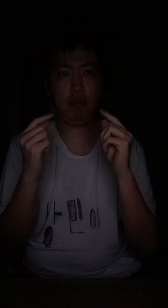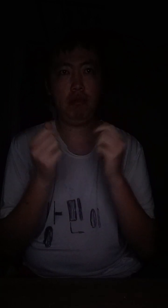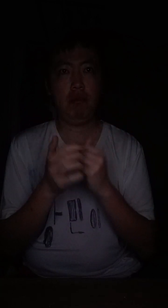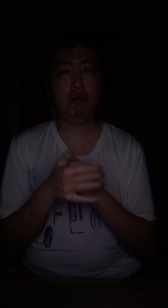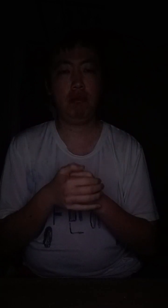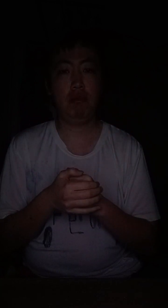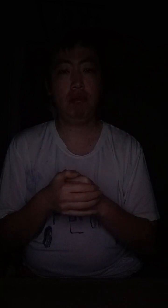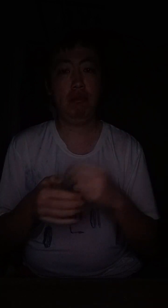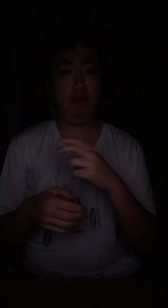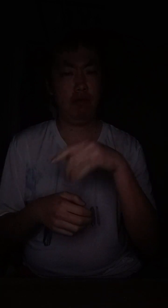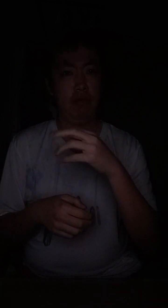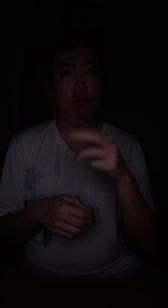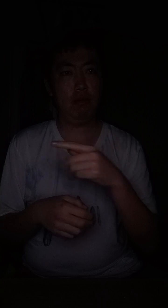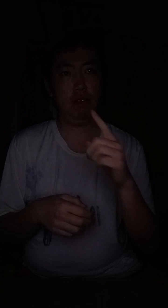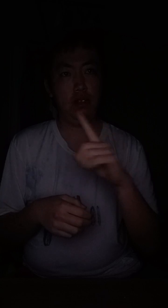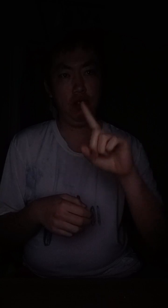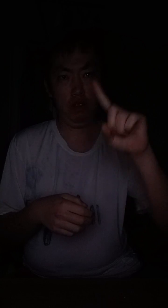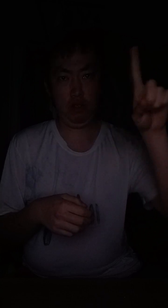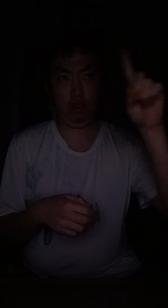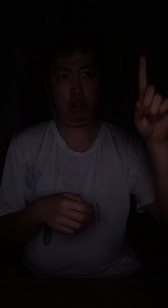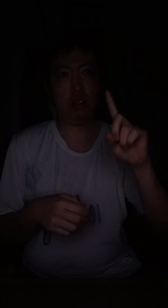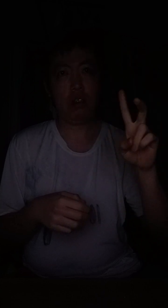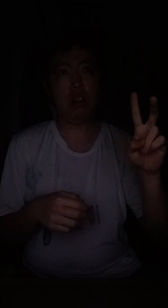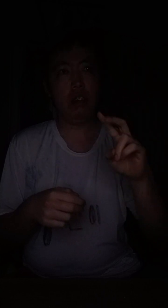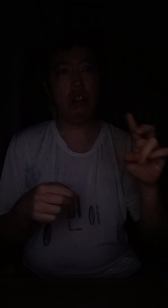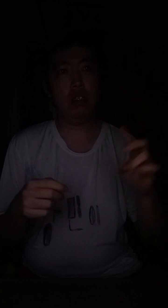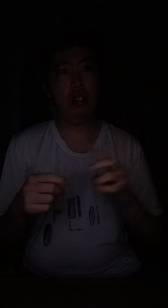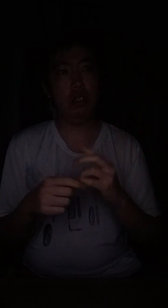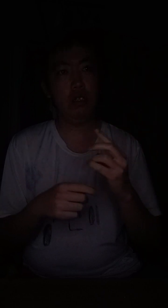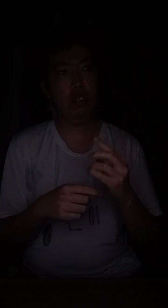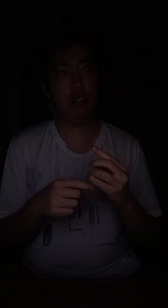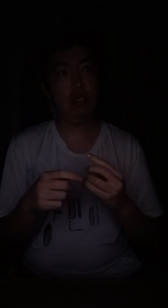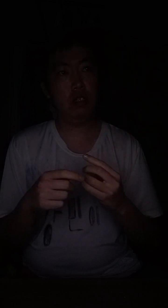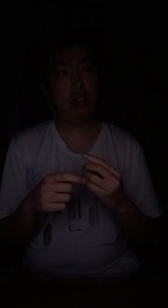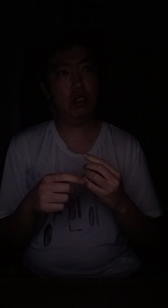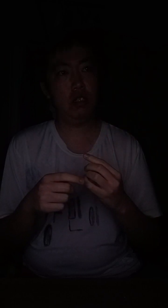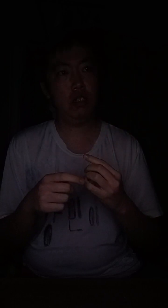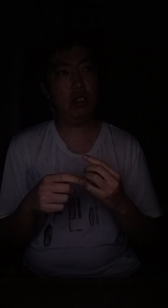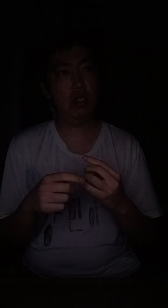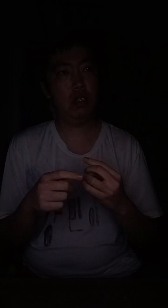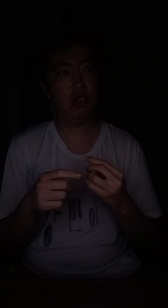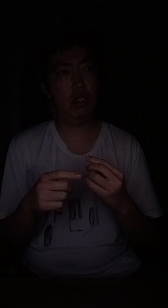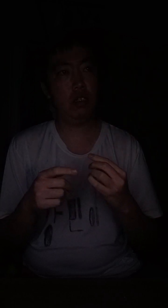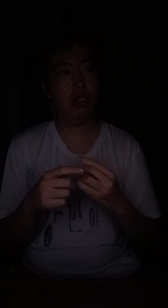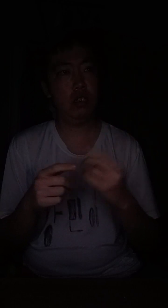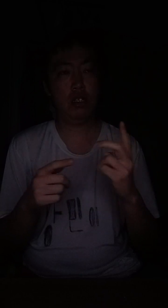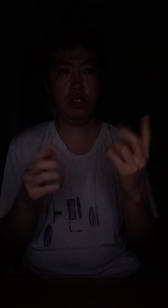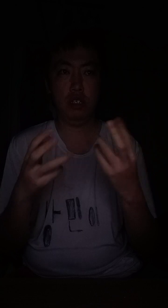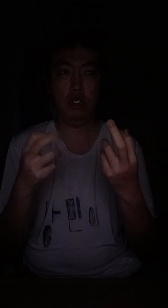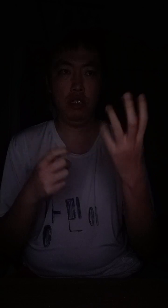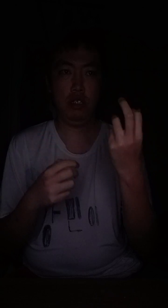벨을 누르면 경광등이 작동해서 112로 신고를 유도한다는 건데요. 이렇게 안에 설치된 비상벨을 한번